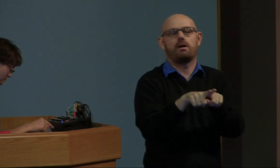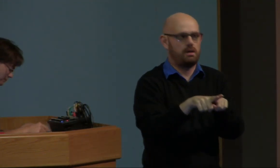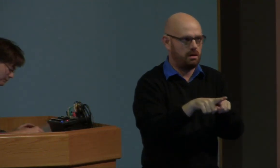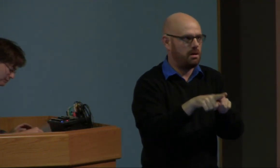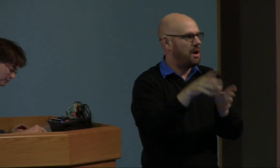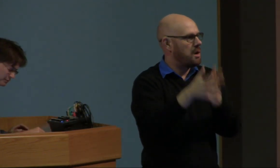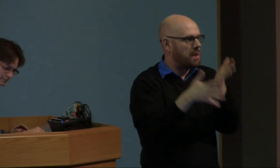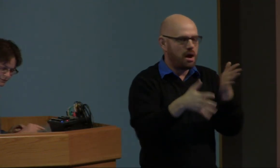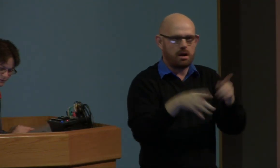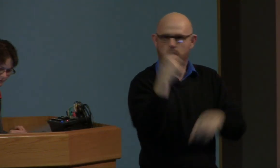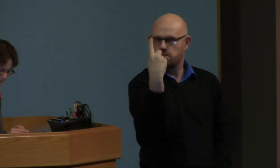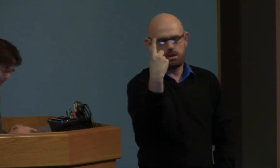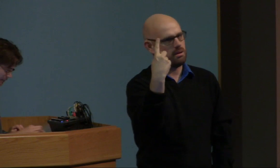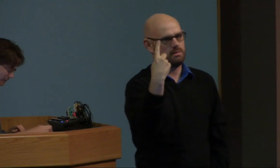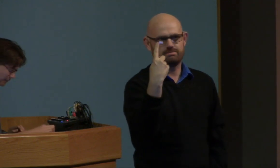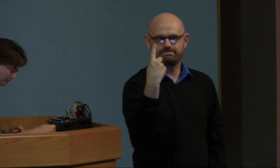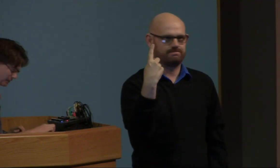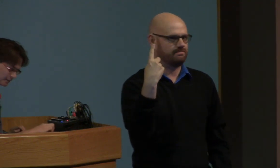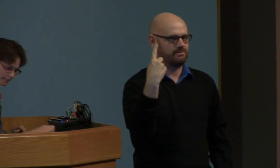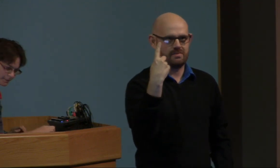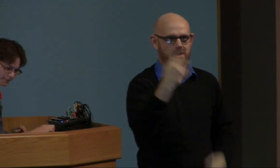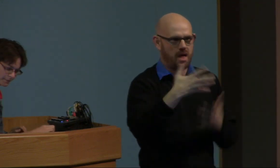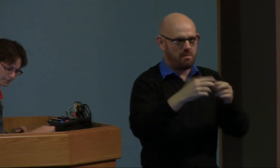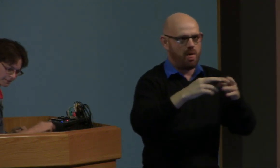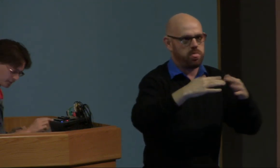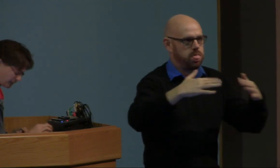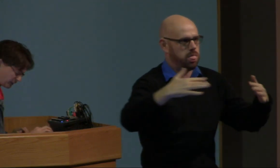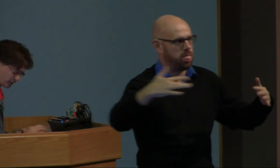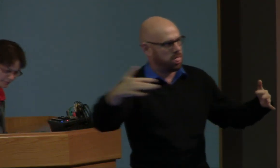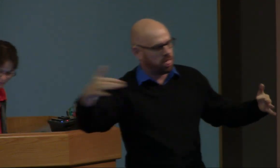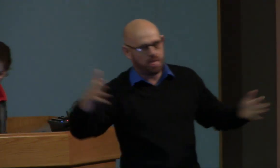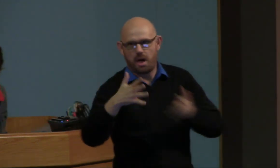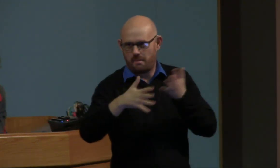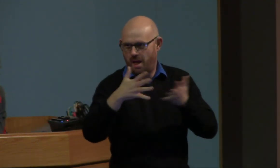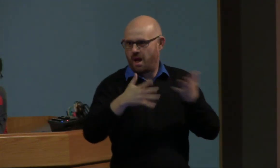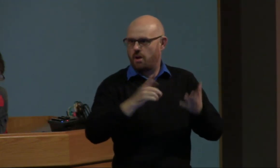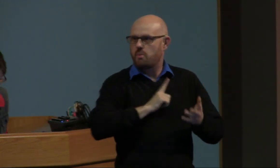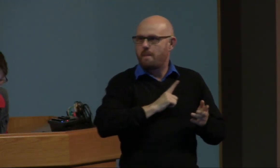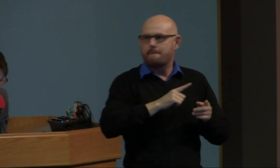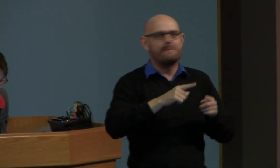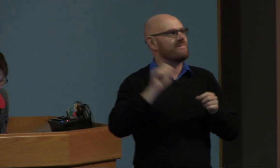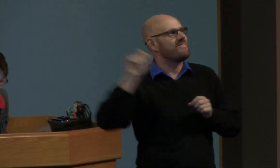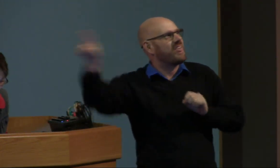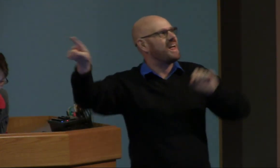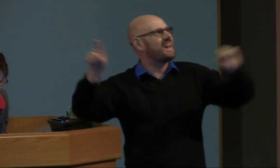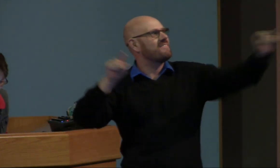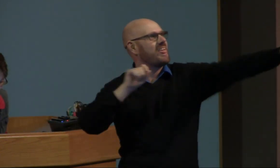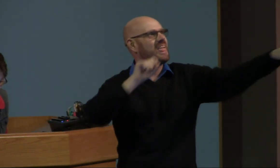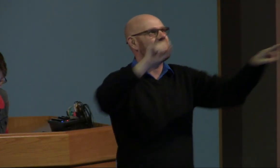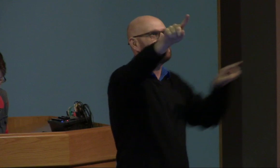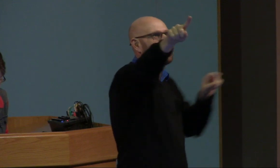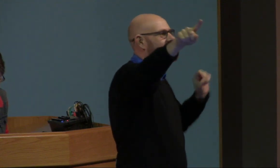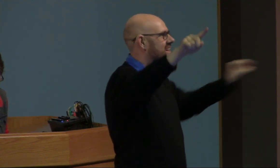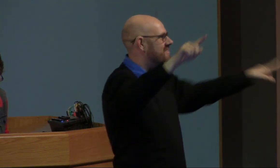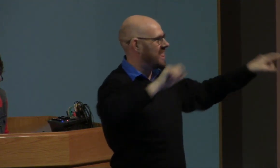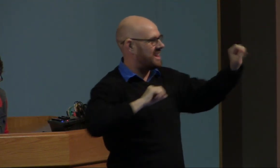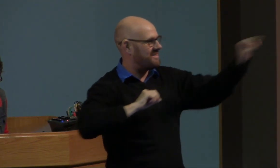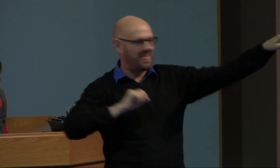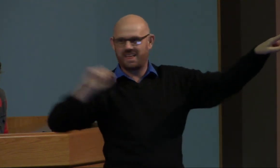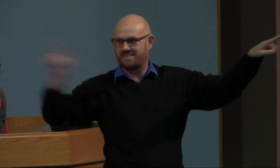gebare taal het ook verander, ook verskillend, en gebare het verander, want mense kom van